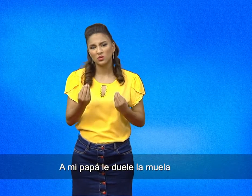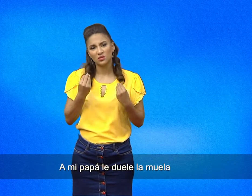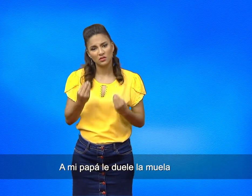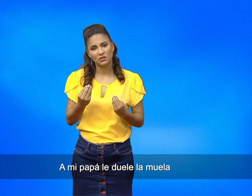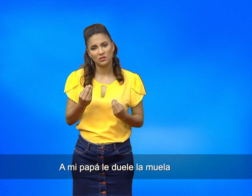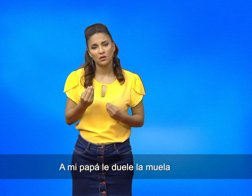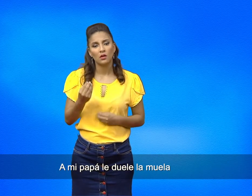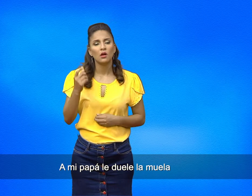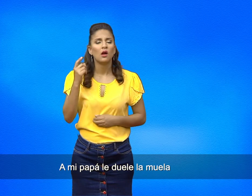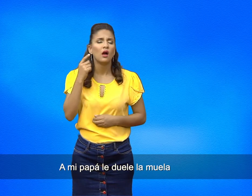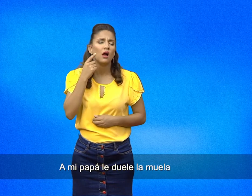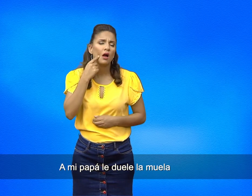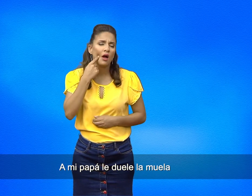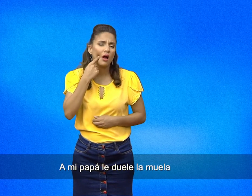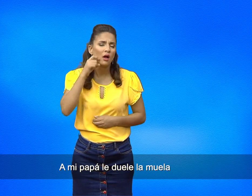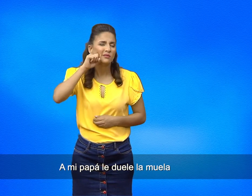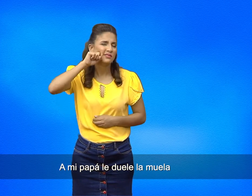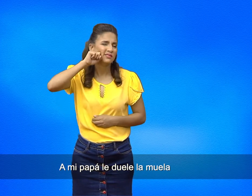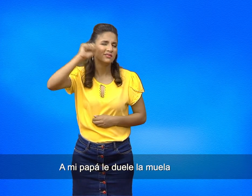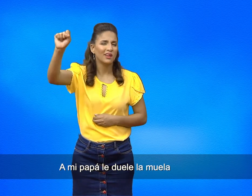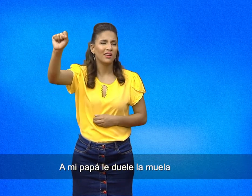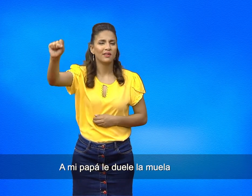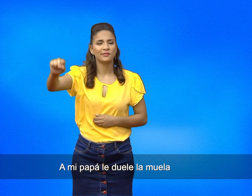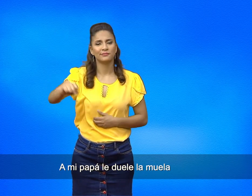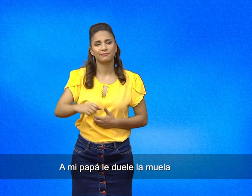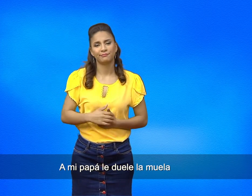duele la muela